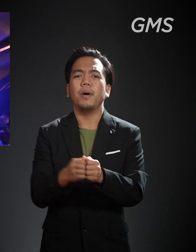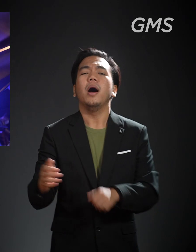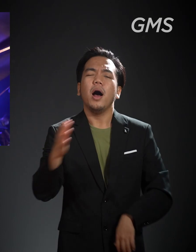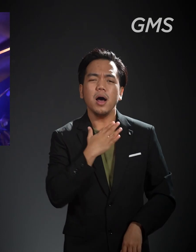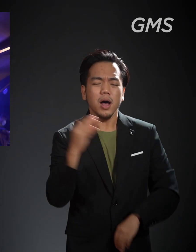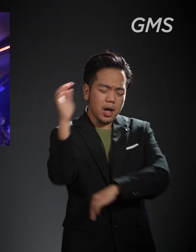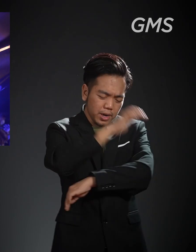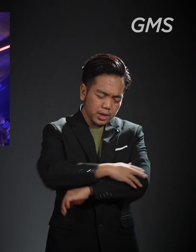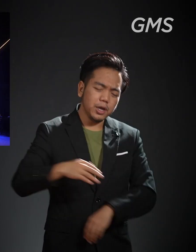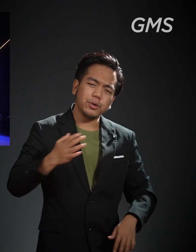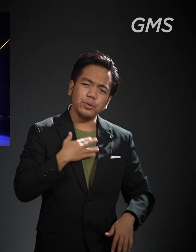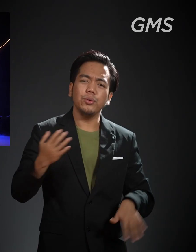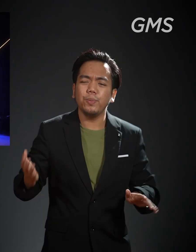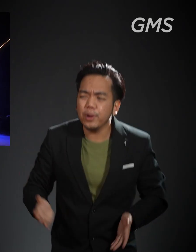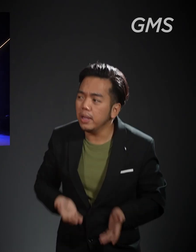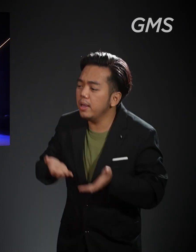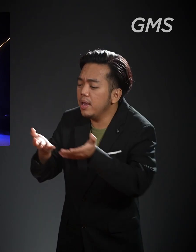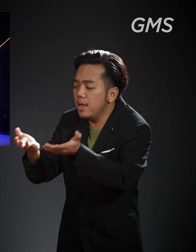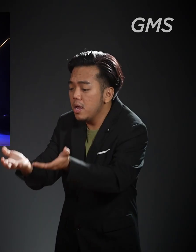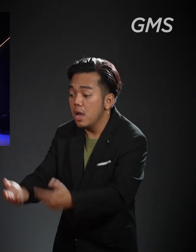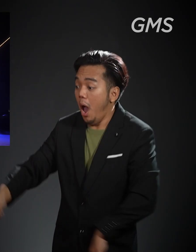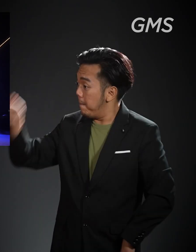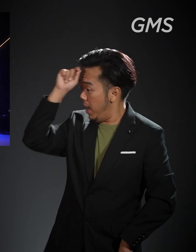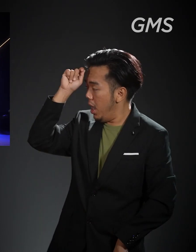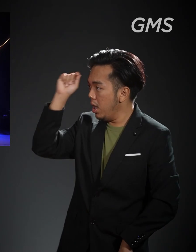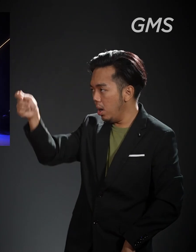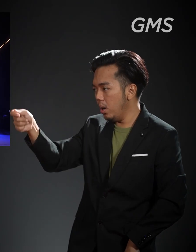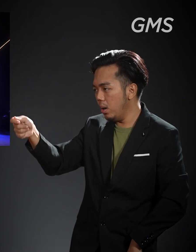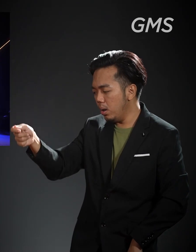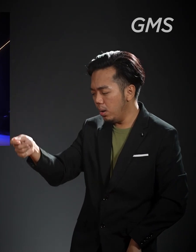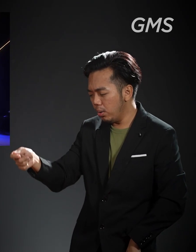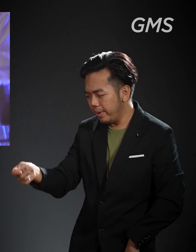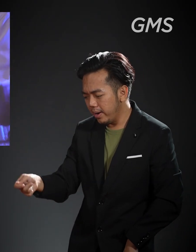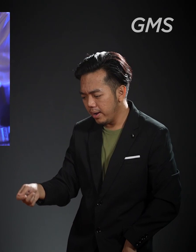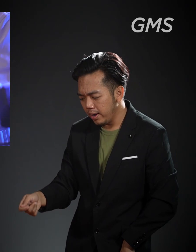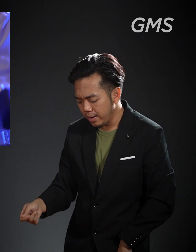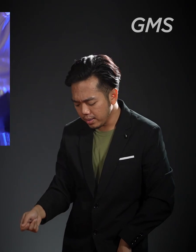Sepanjang hari ku beri